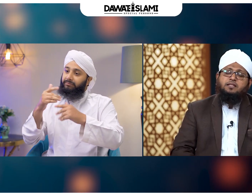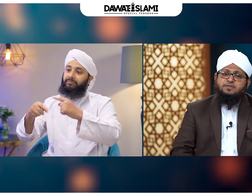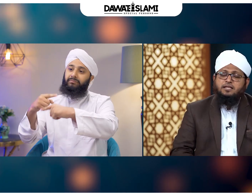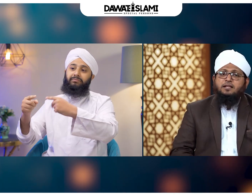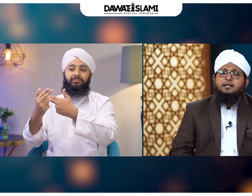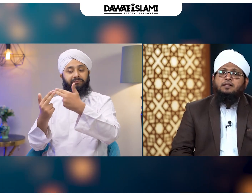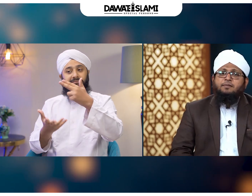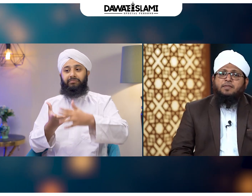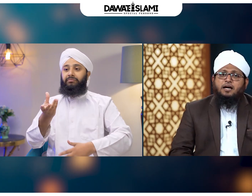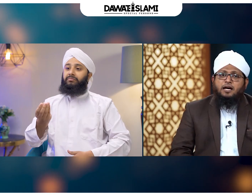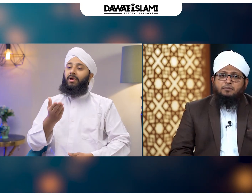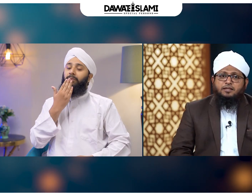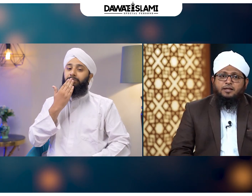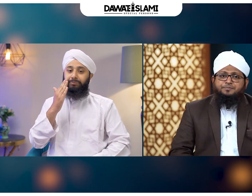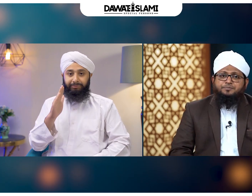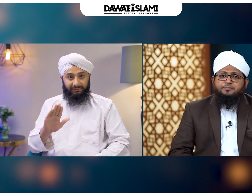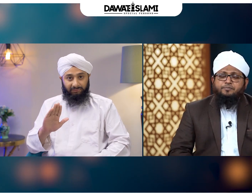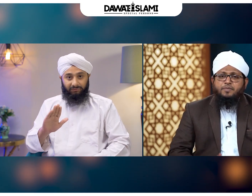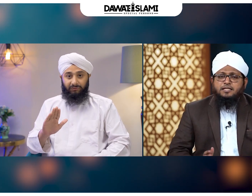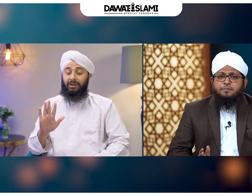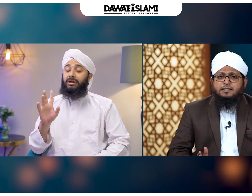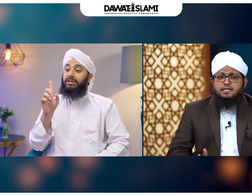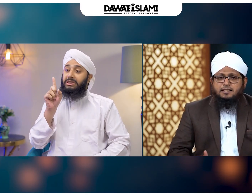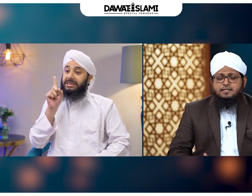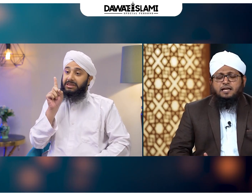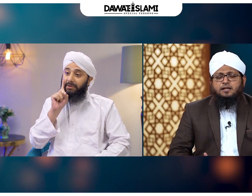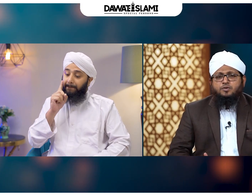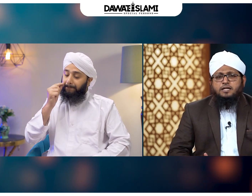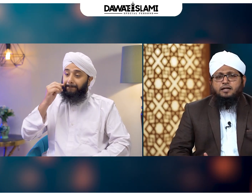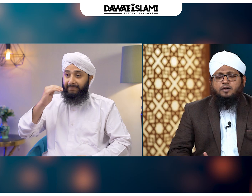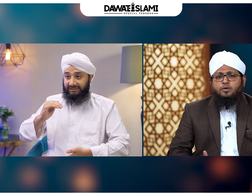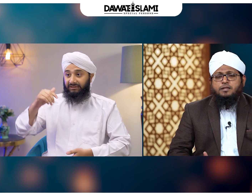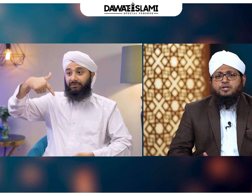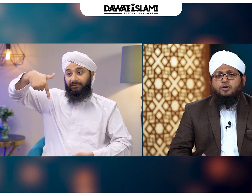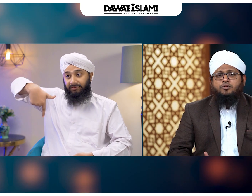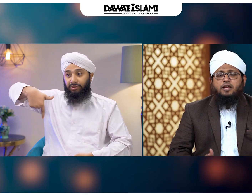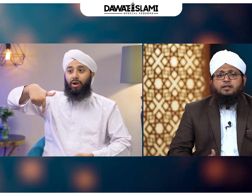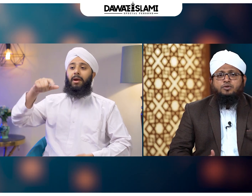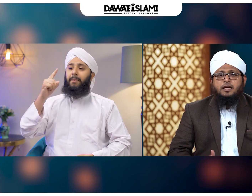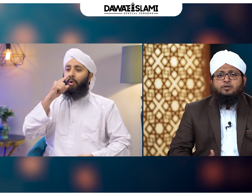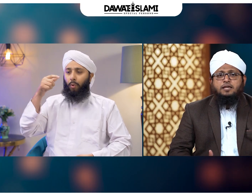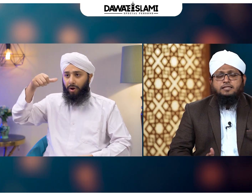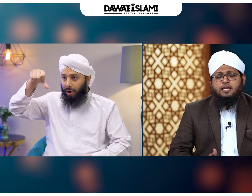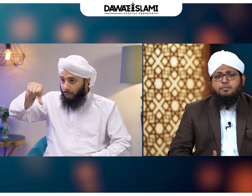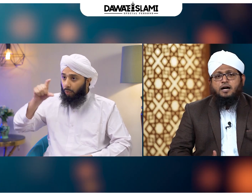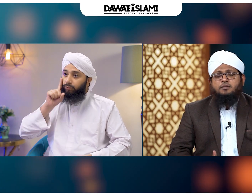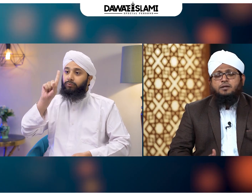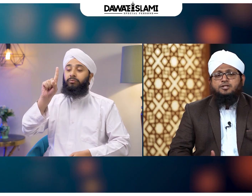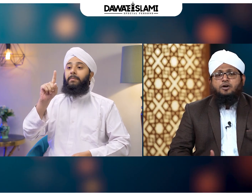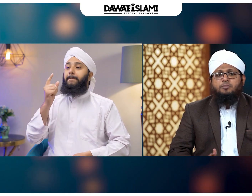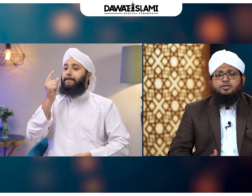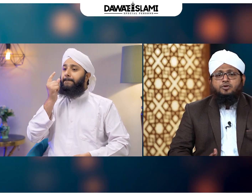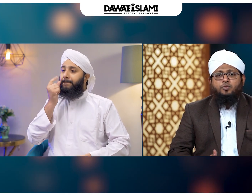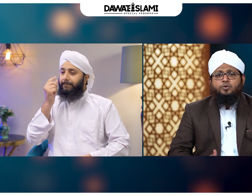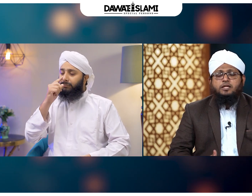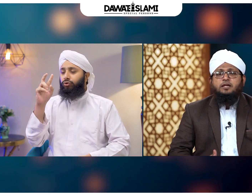जो है वो इसकी तफसील। अलबत्ता जब बच्चा 7 साल का हो जाएगा और बच्ची 9 साल की हो जाएगी तो इसके बाद